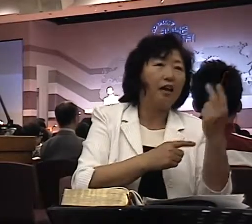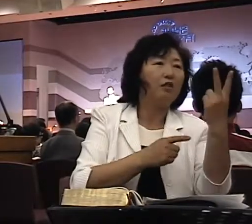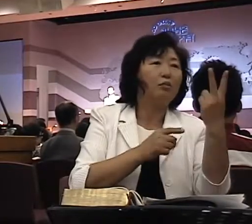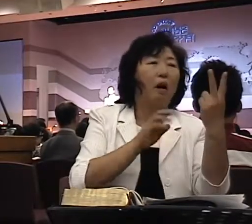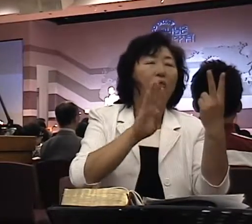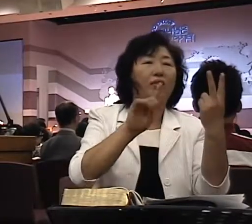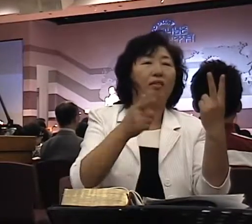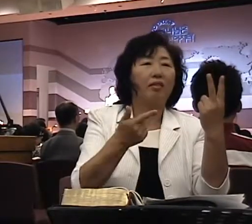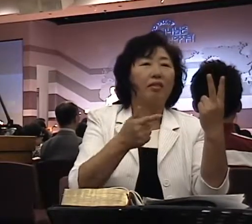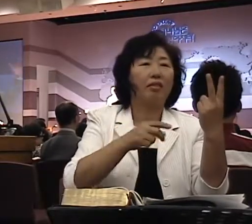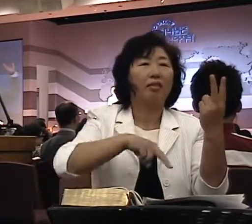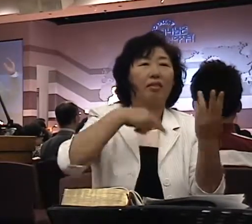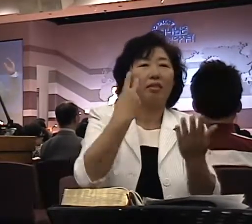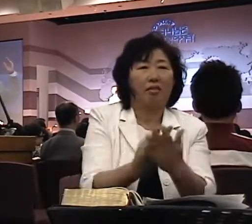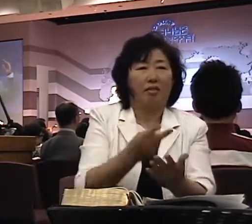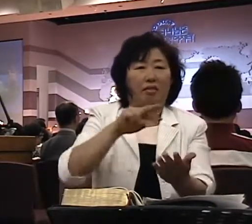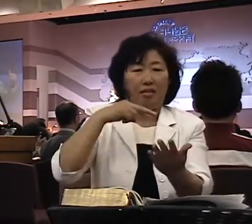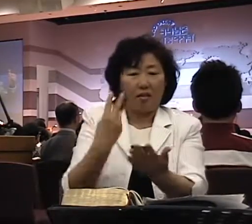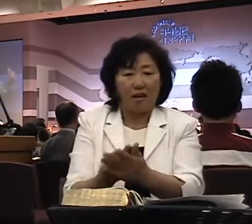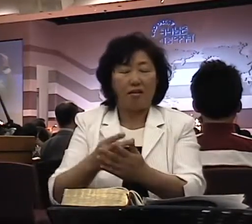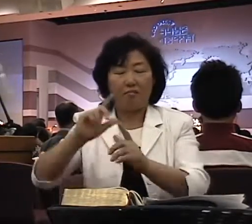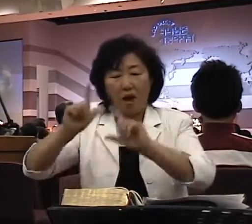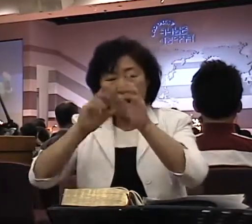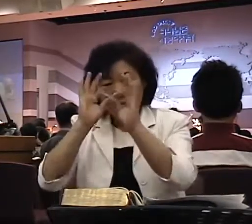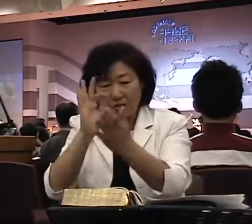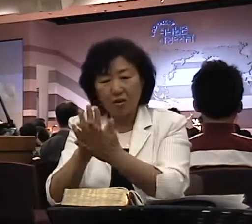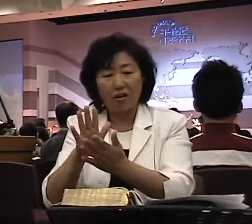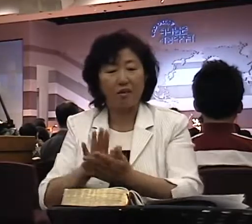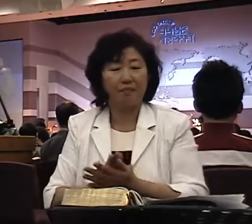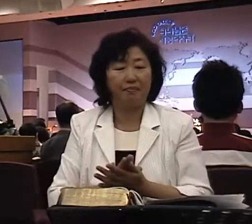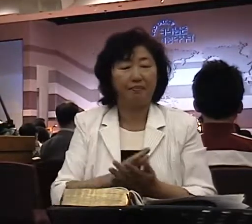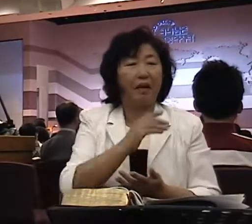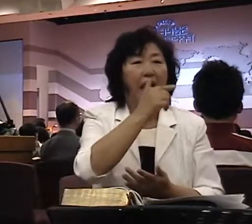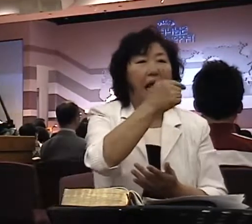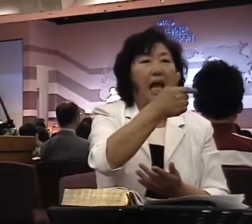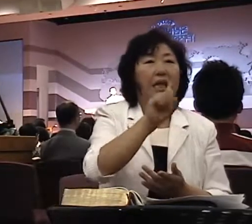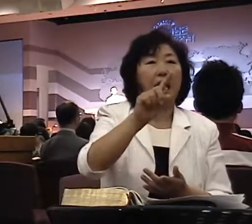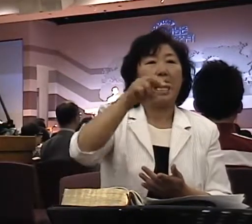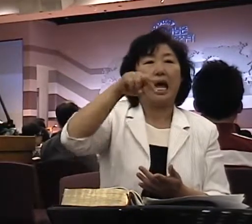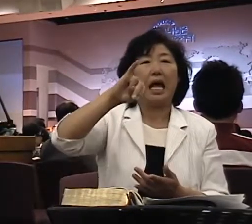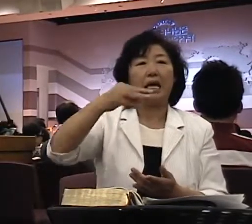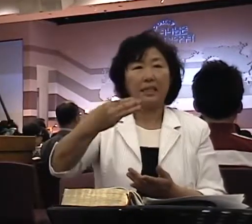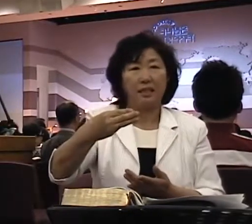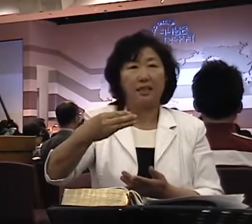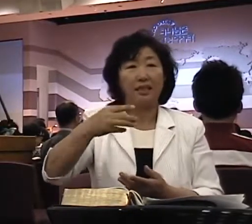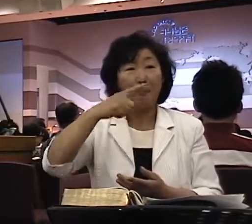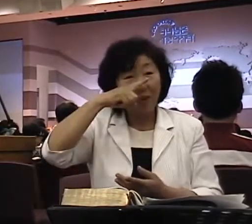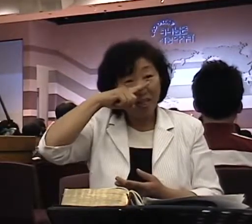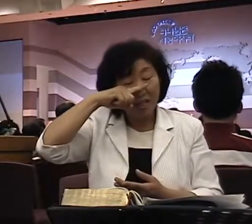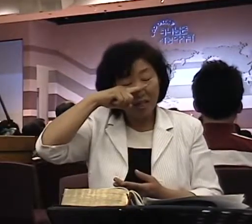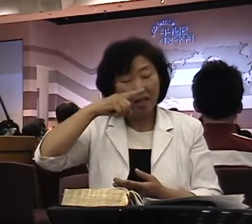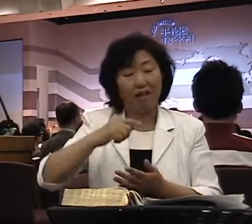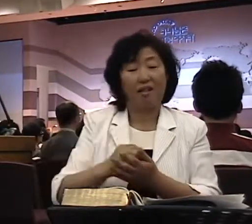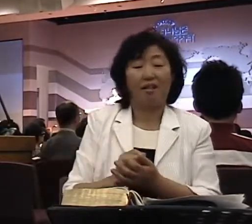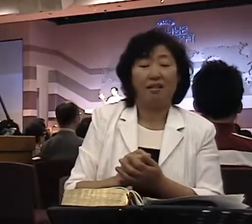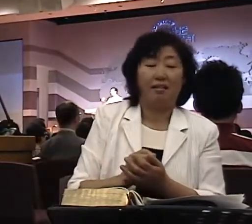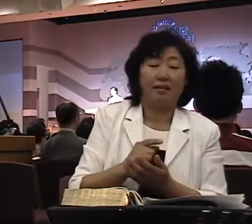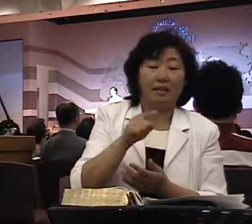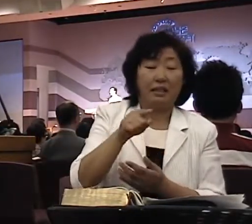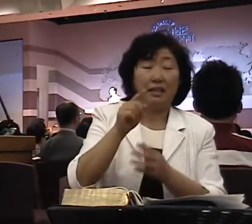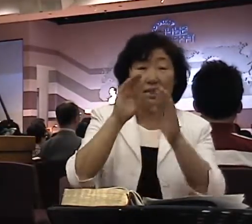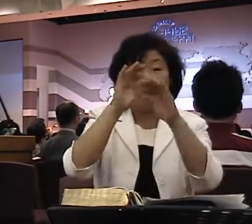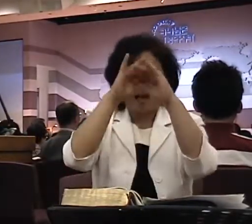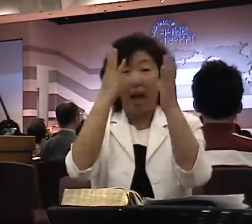봅니다. 하나님의 특별히 부르심을 받은 나시린으로서 보지도 말고 만지도 말아야 될 것이 있었는데 그런 것을